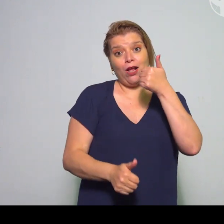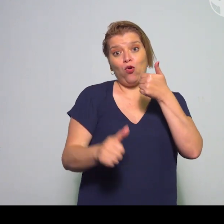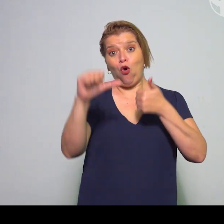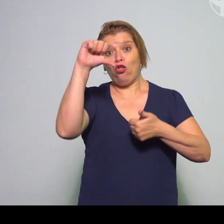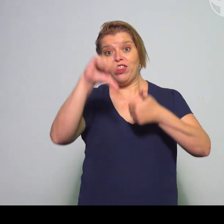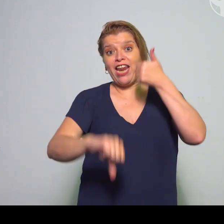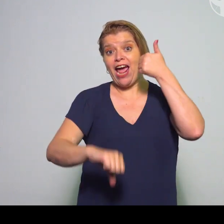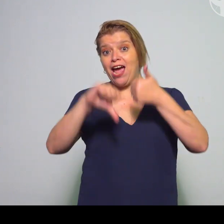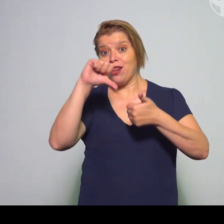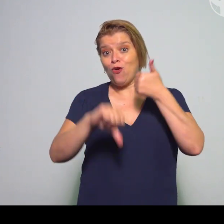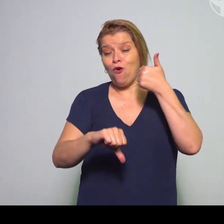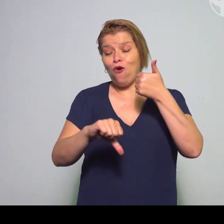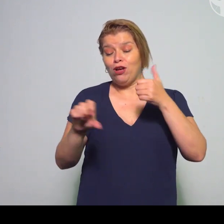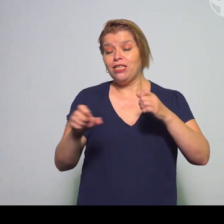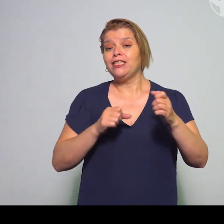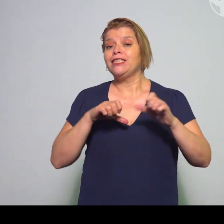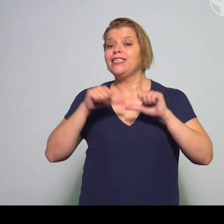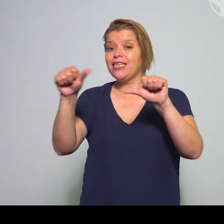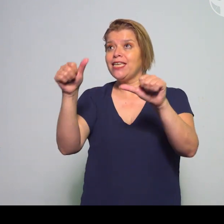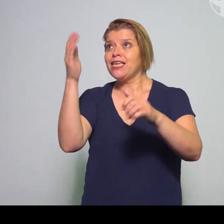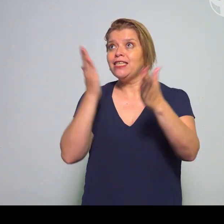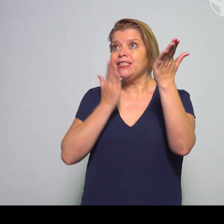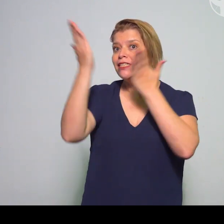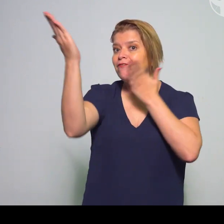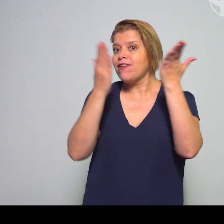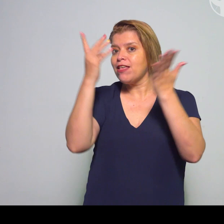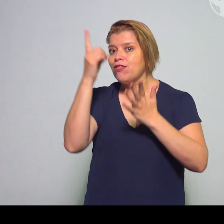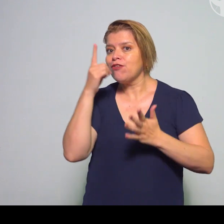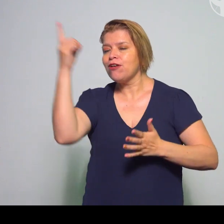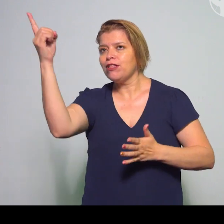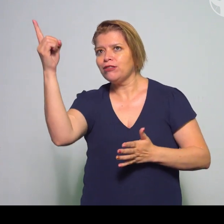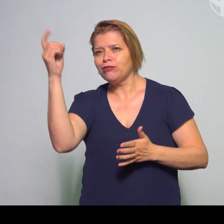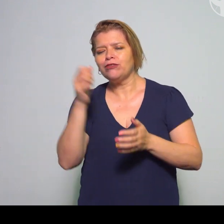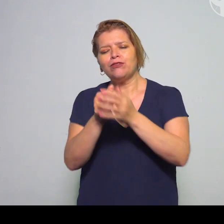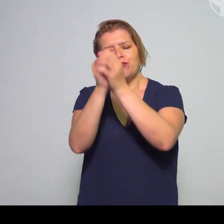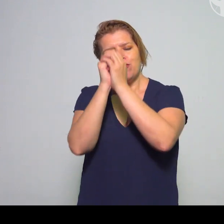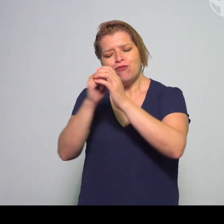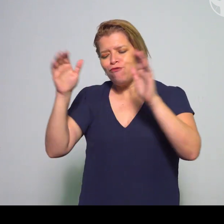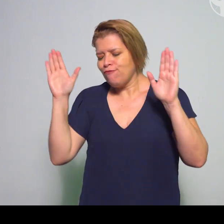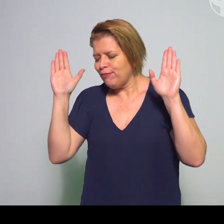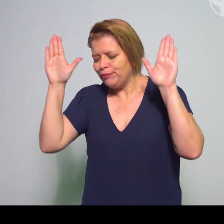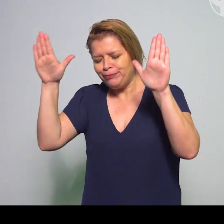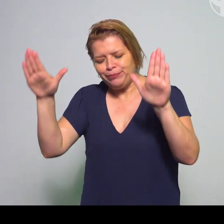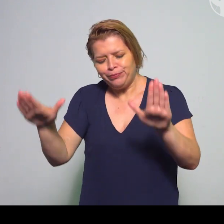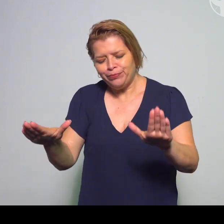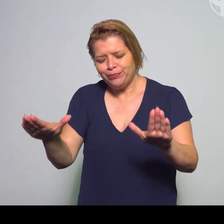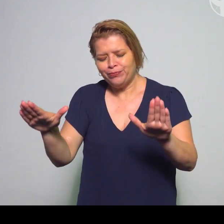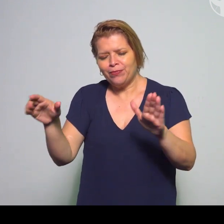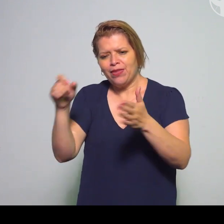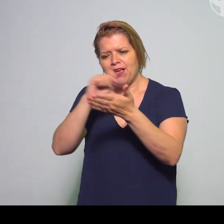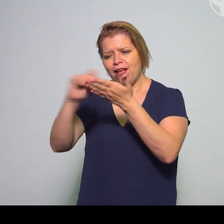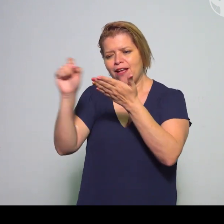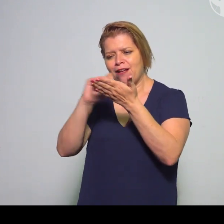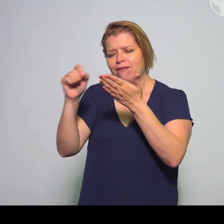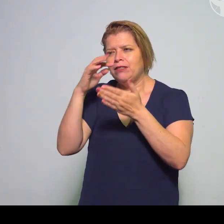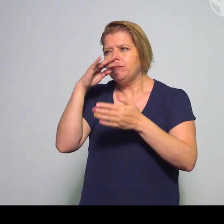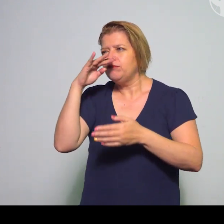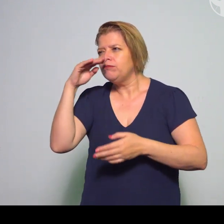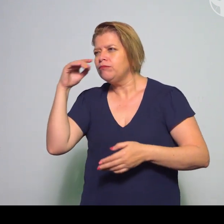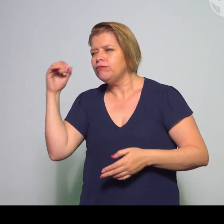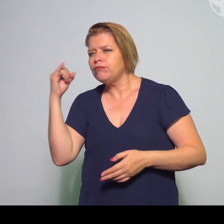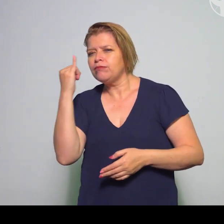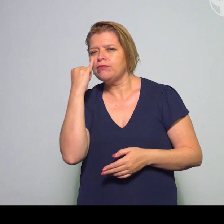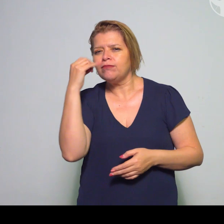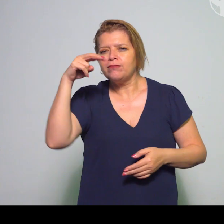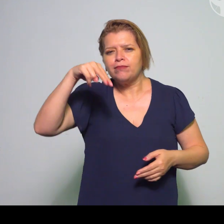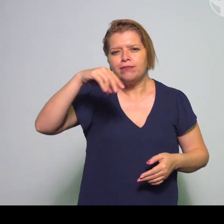sirviendo como sacerdote en medio de la adoración. Recíbele el privilegio de quemar incienso. Y